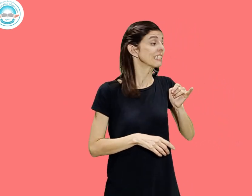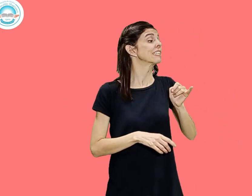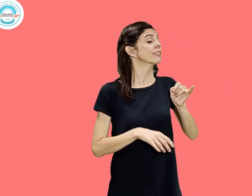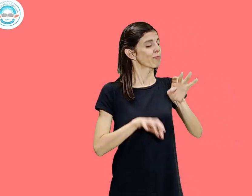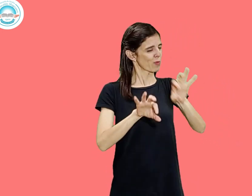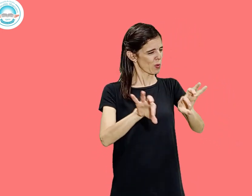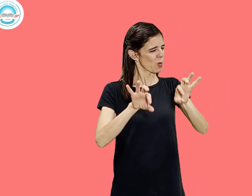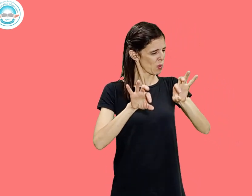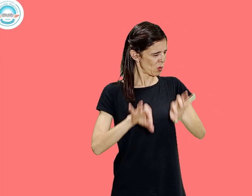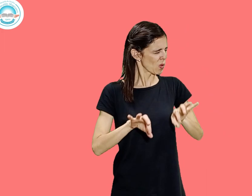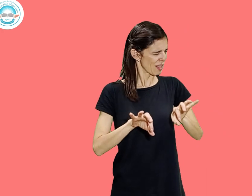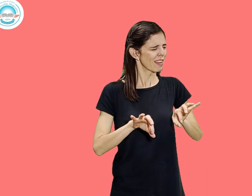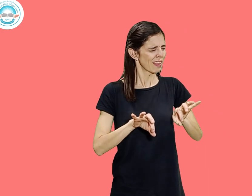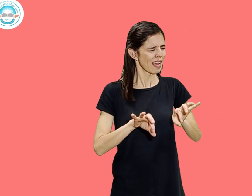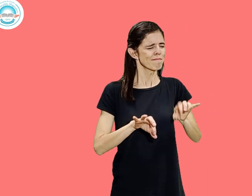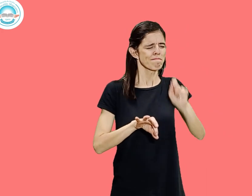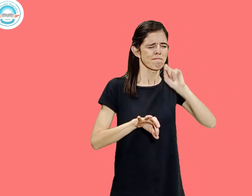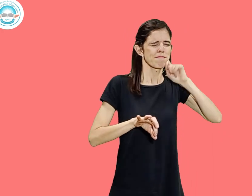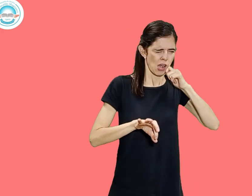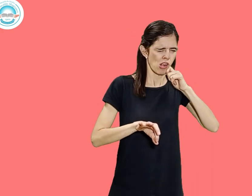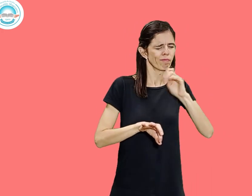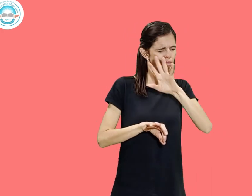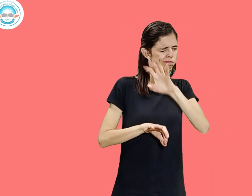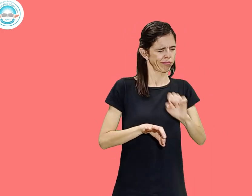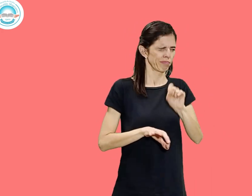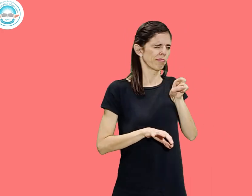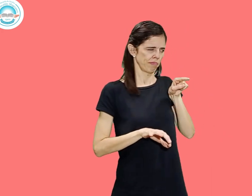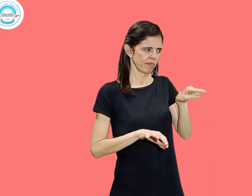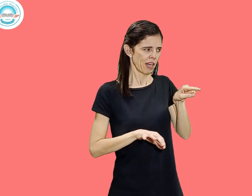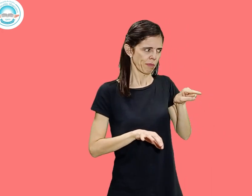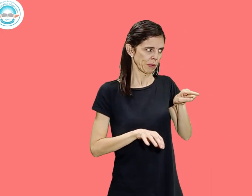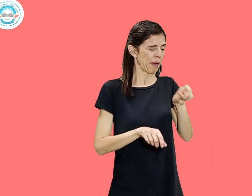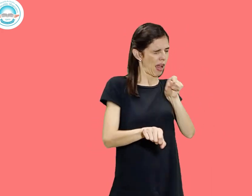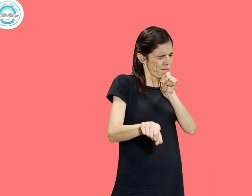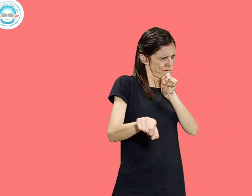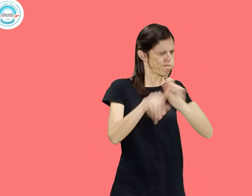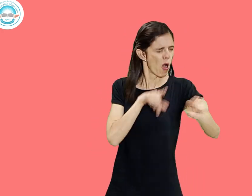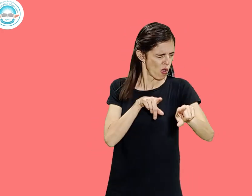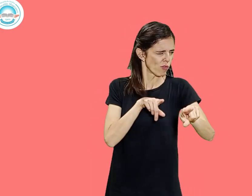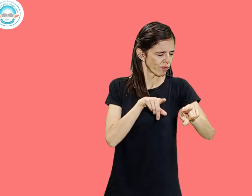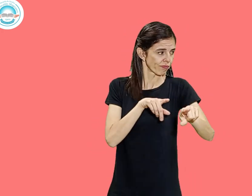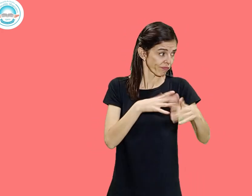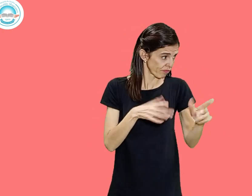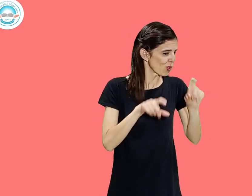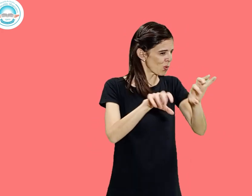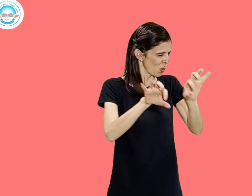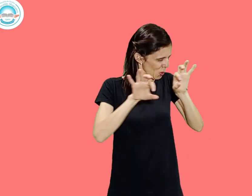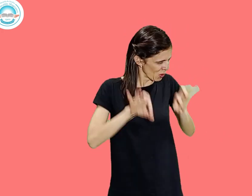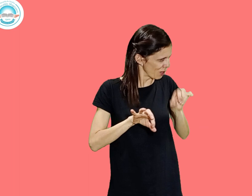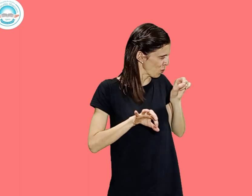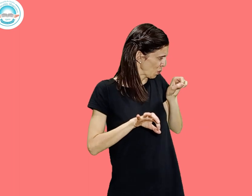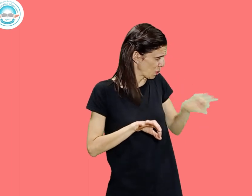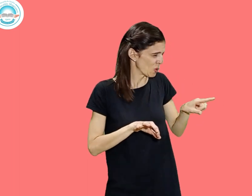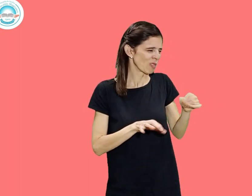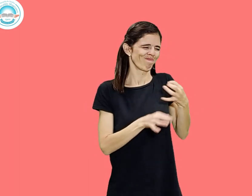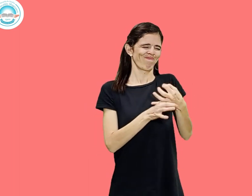momento arreglamos para venir mañana otra vez me preguntó Lucas dale a la misma